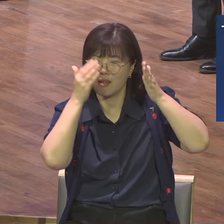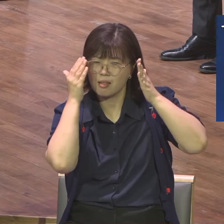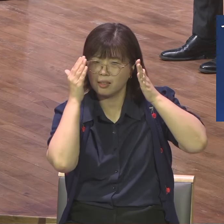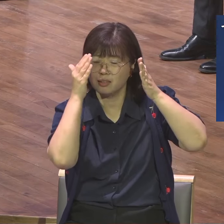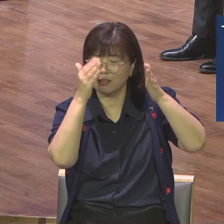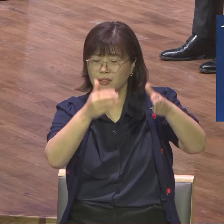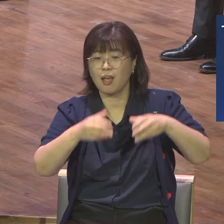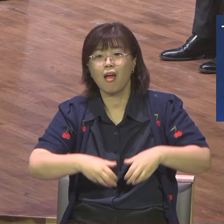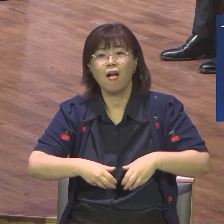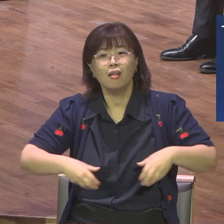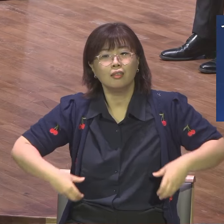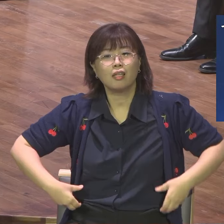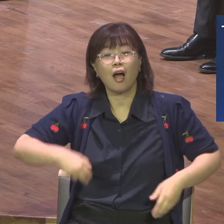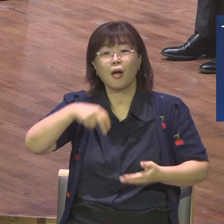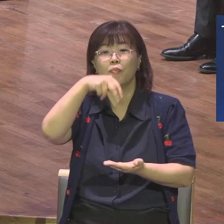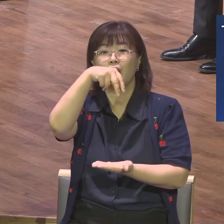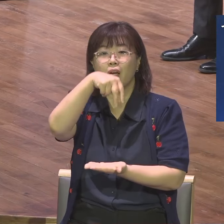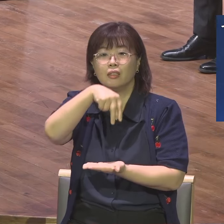향해